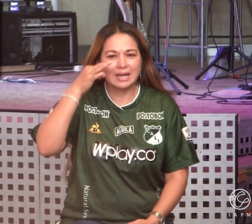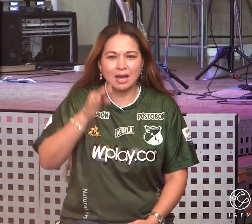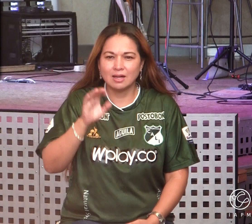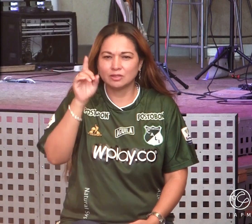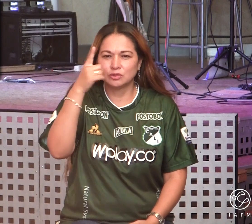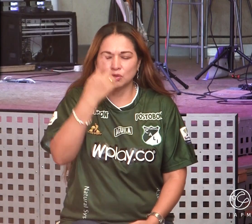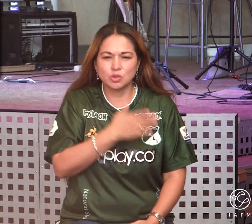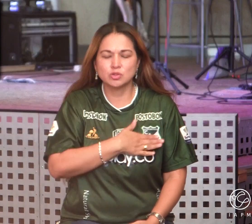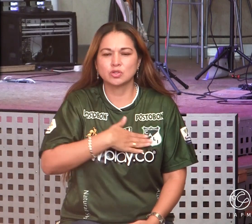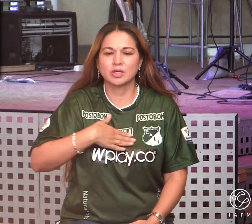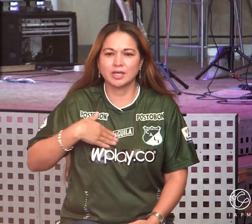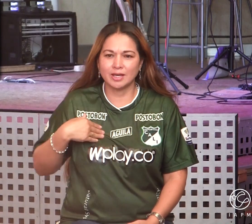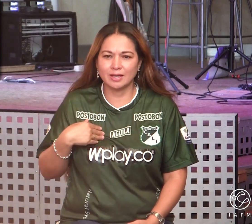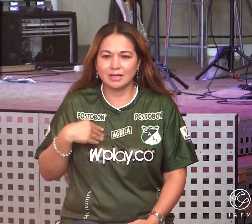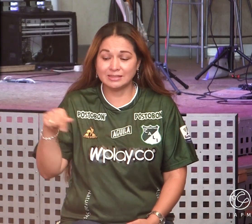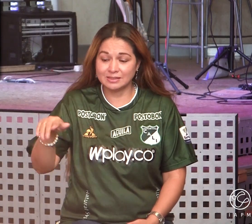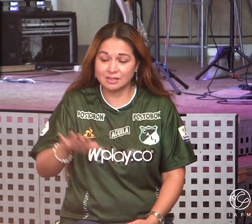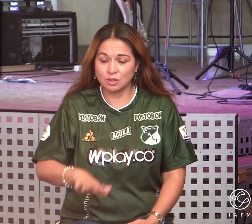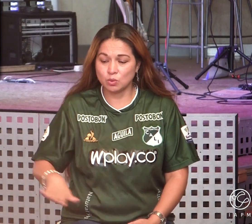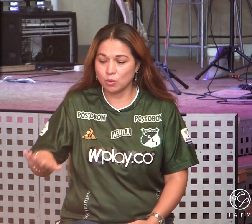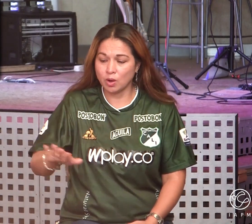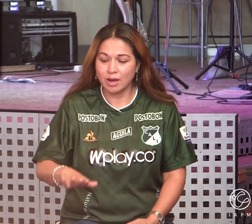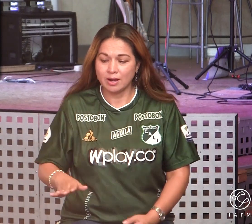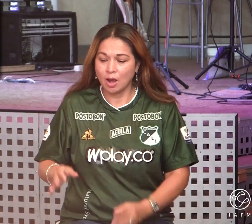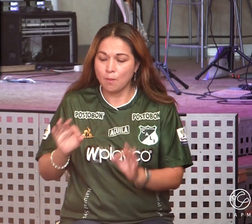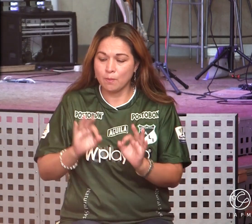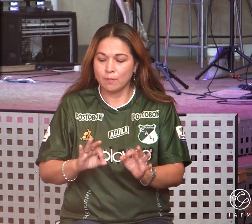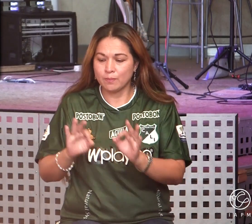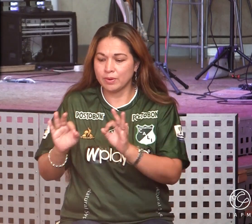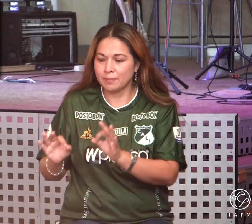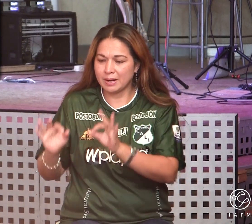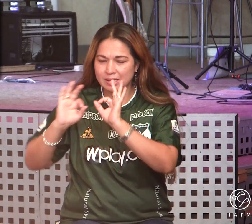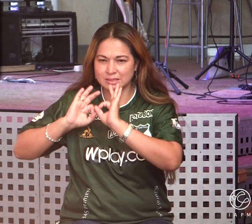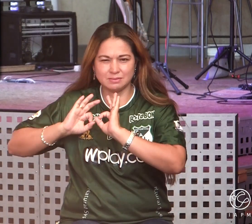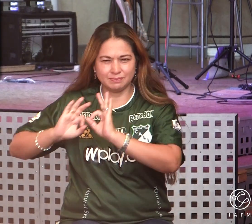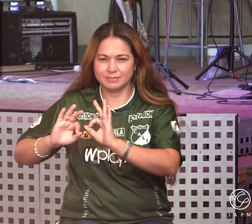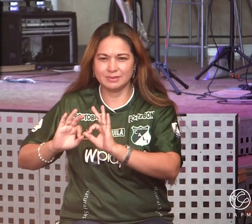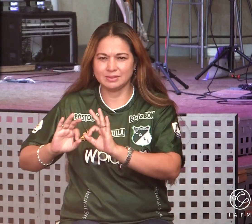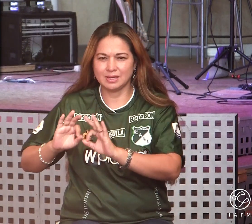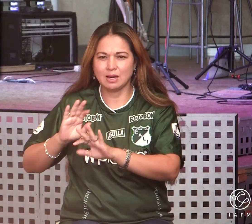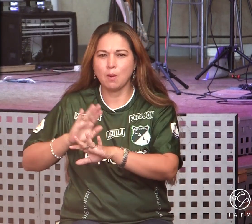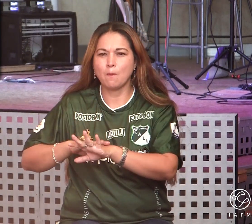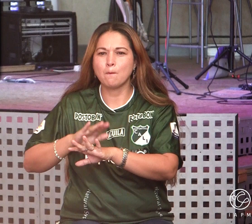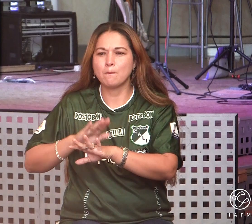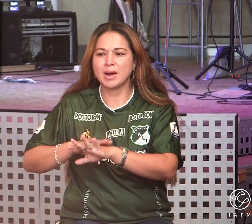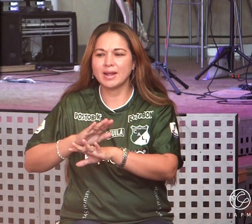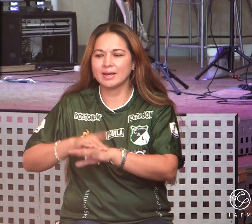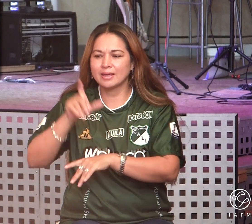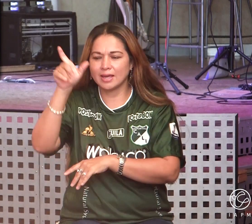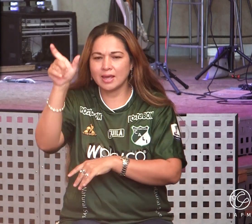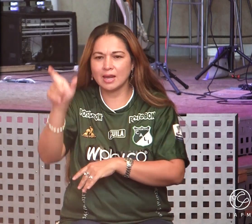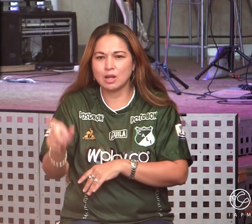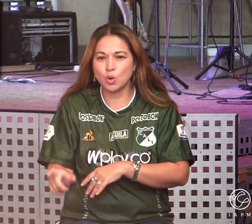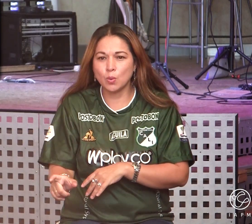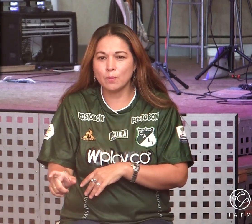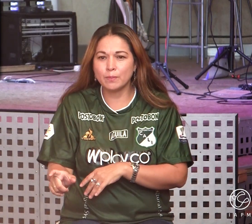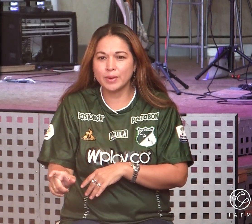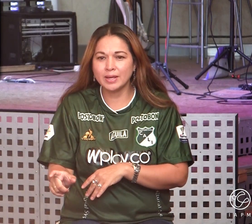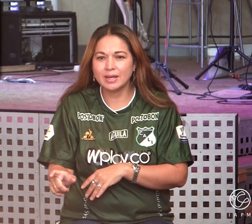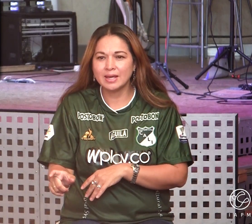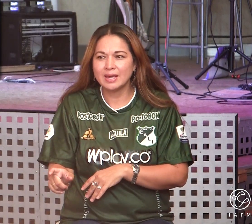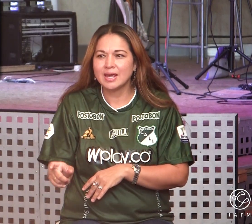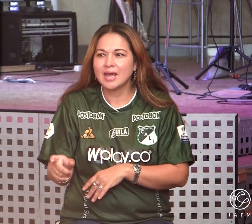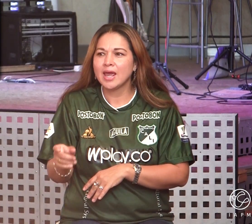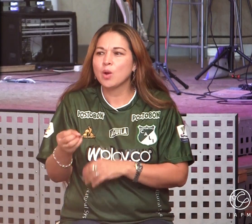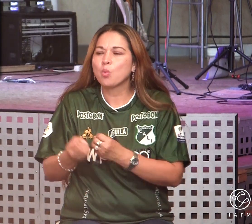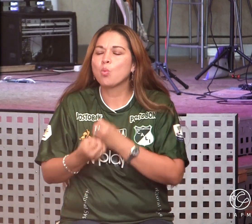sí, preparó un lugar, pero prepara un lugar para que el ser humano, como Dios lo creó, pudiera expresarse, expresar